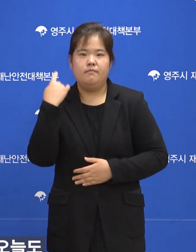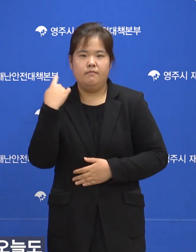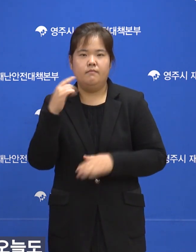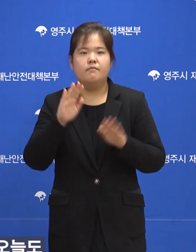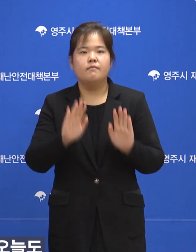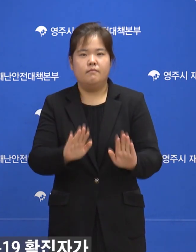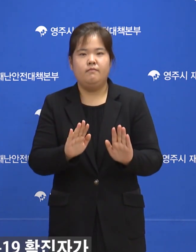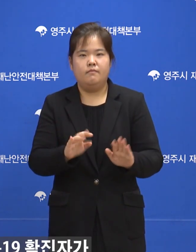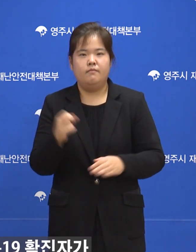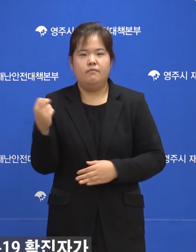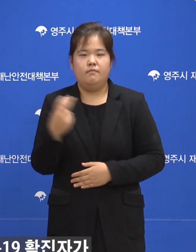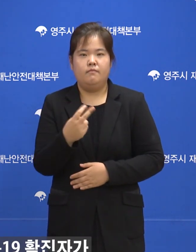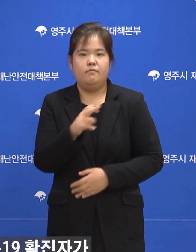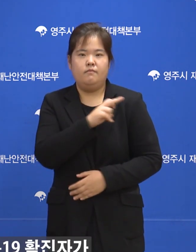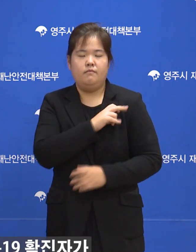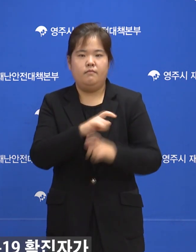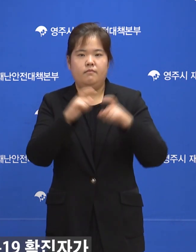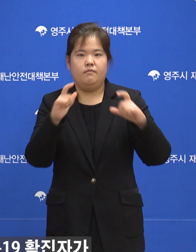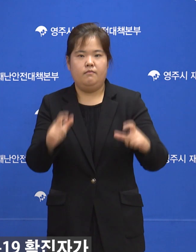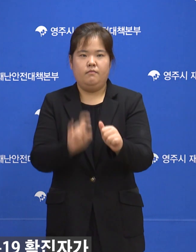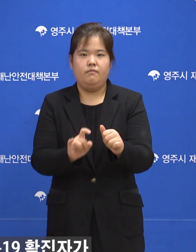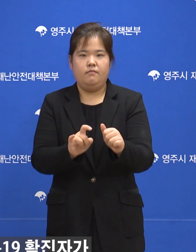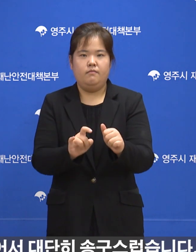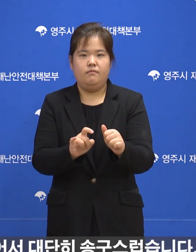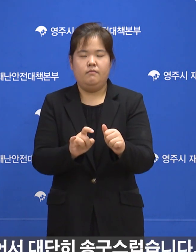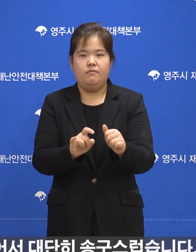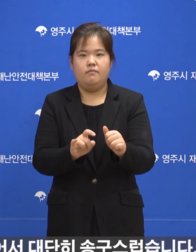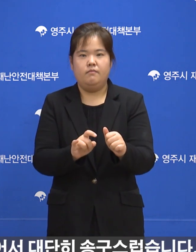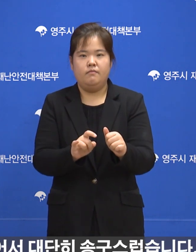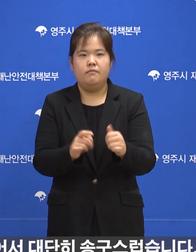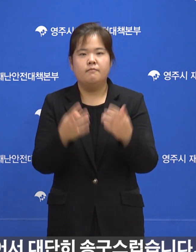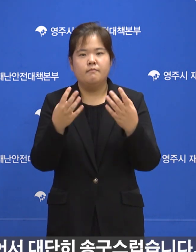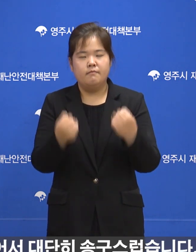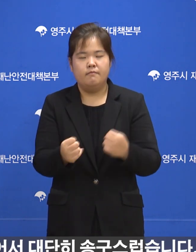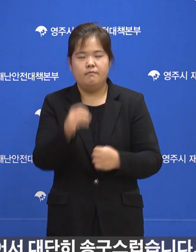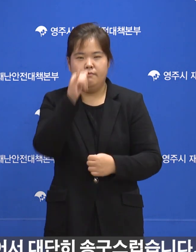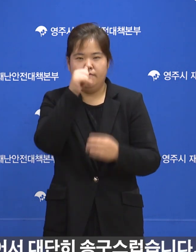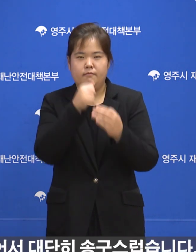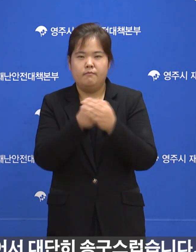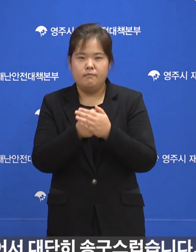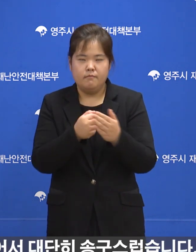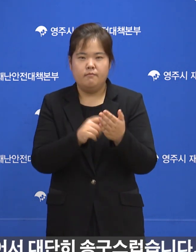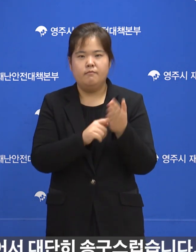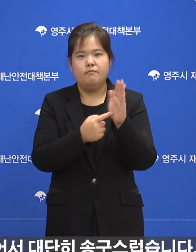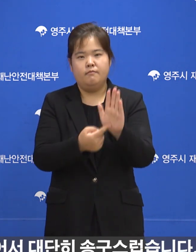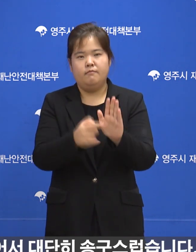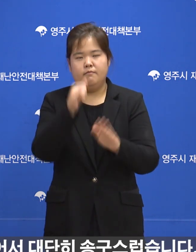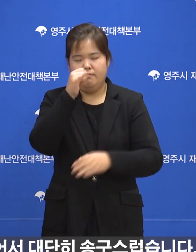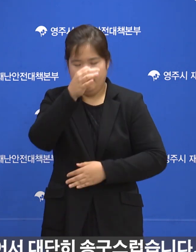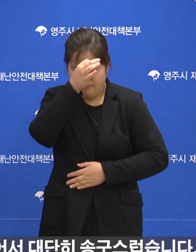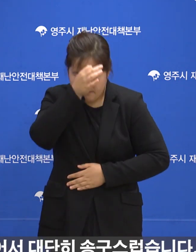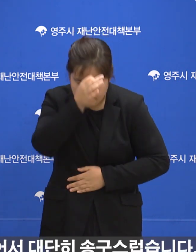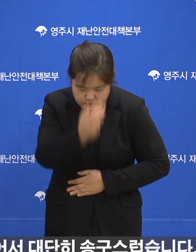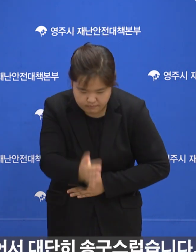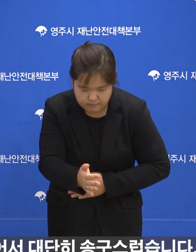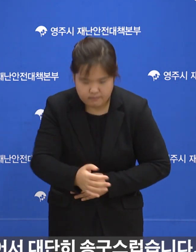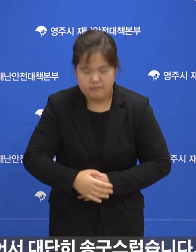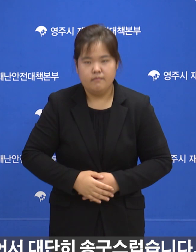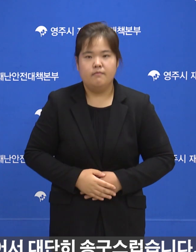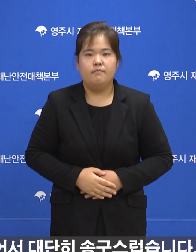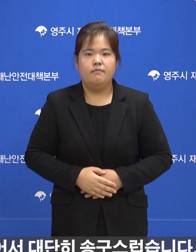이어 오늘 또 우리 지역에 코로나19 확진자가 많이 발생했다는 소식을 전하게 되어서 대단히 송구스럽습니다.